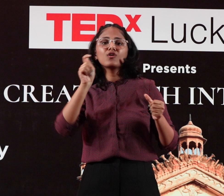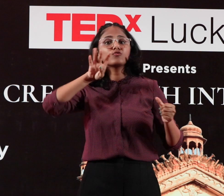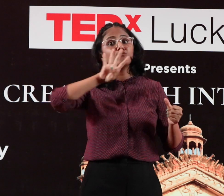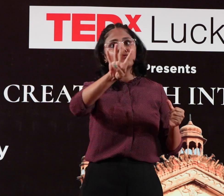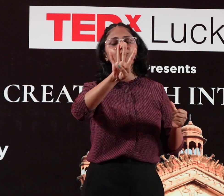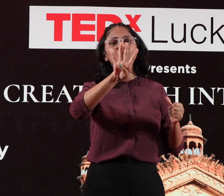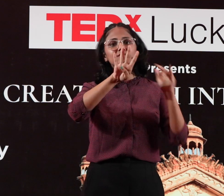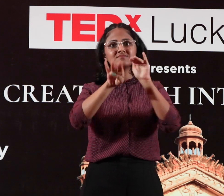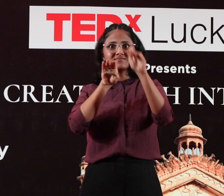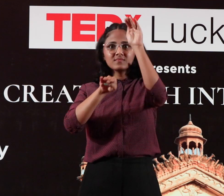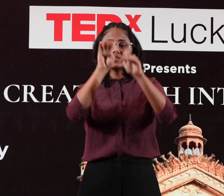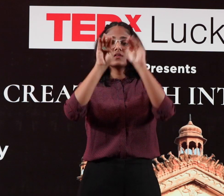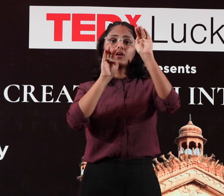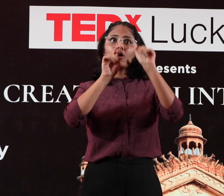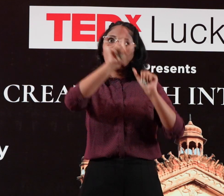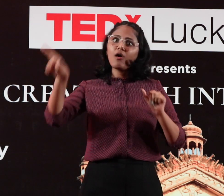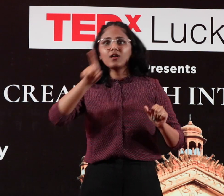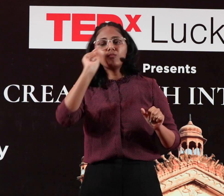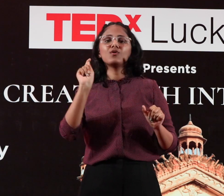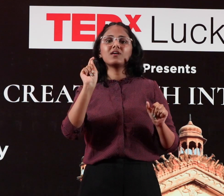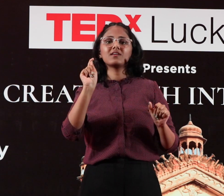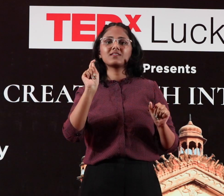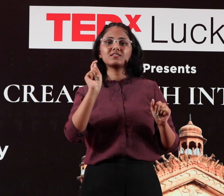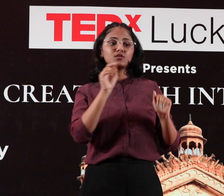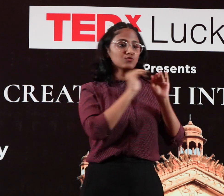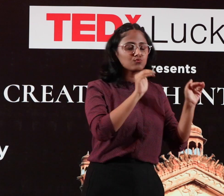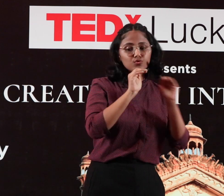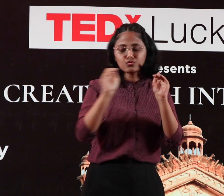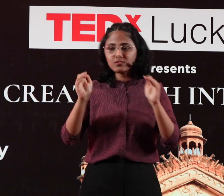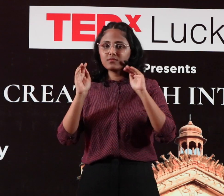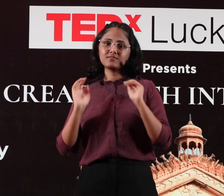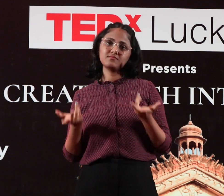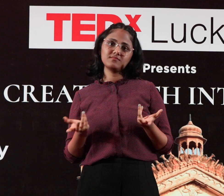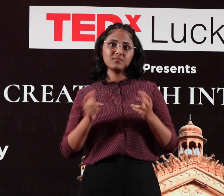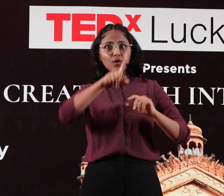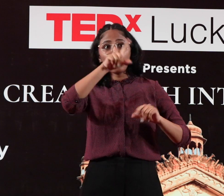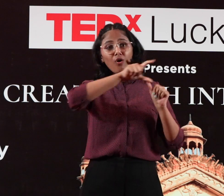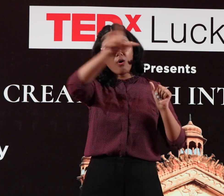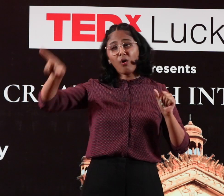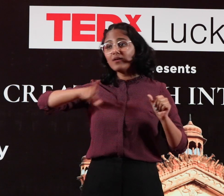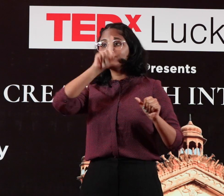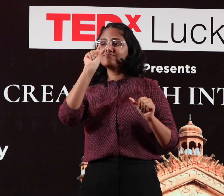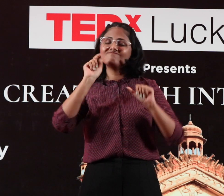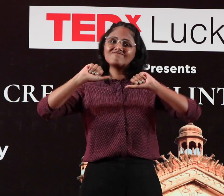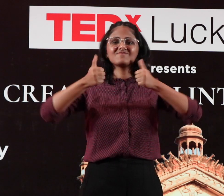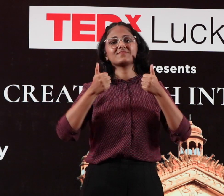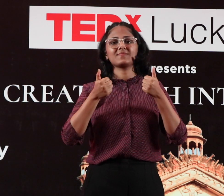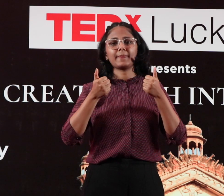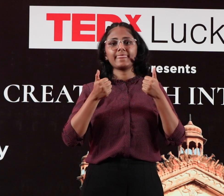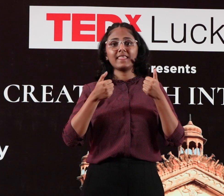आप और मैं, स्टूडेंट बाय स्टूडेंट मैं तो जा रहा हूं, 250 बच्चे, 300 बच्चे, but with all of us we can replicate this model to the